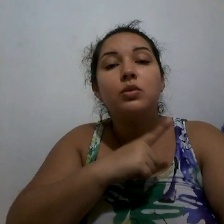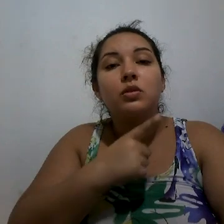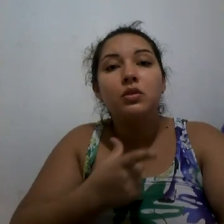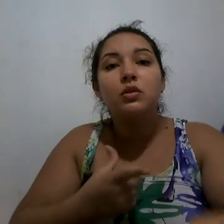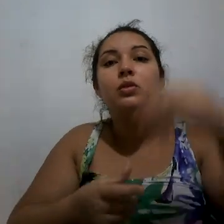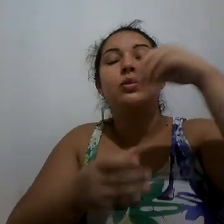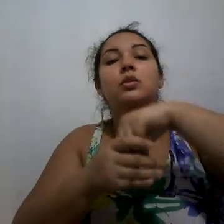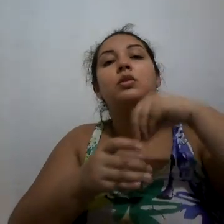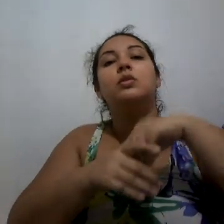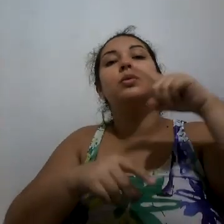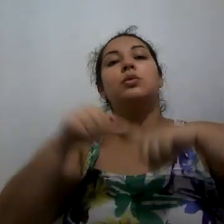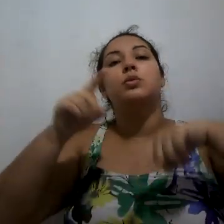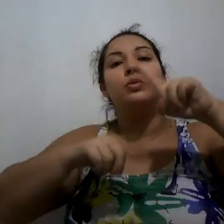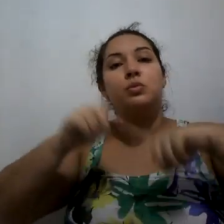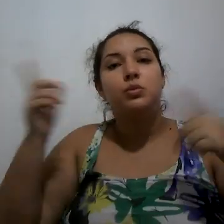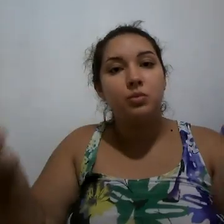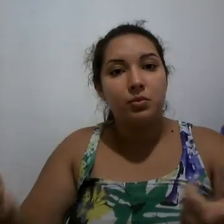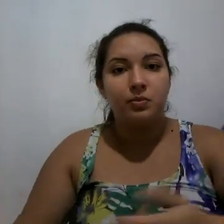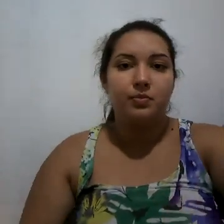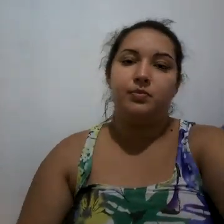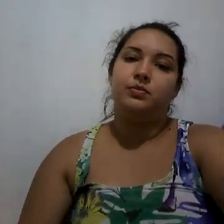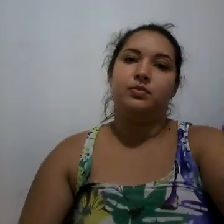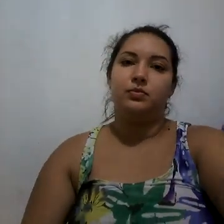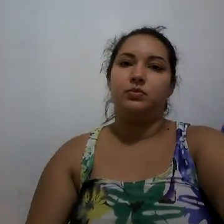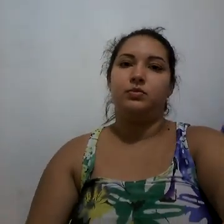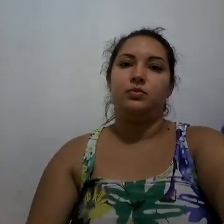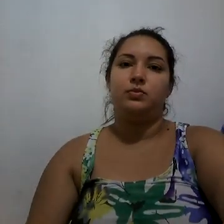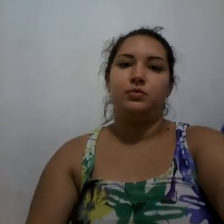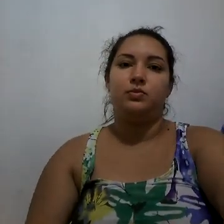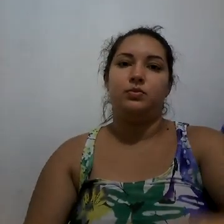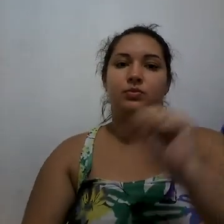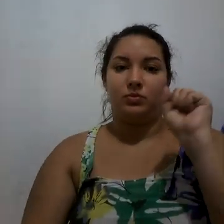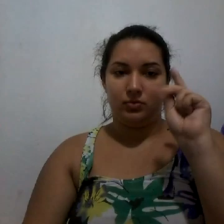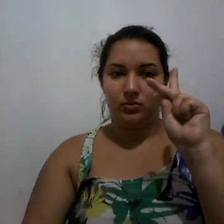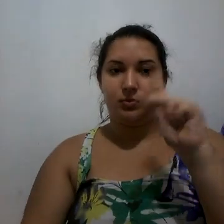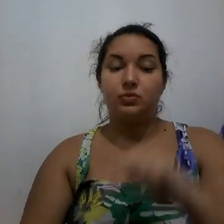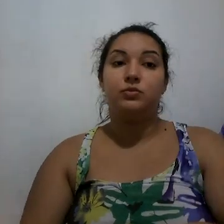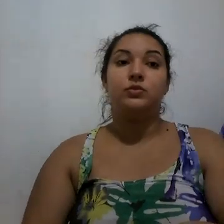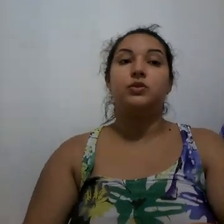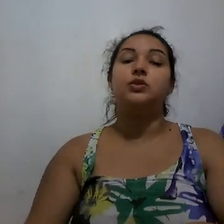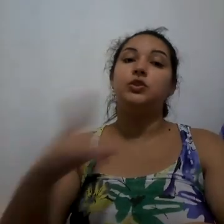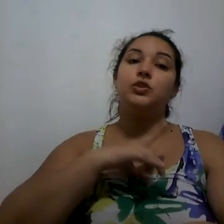componente dentro dessa amostra, ok? Então, a gente vai ter a qualitativa e